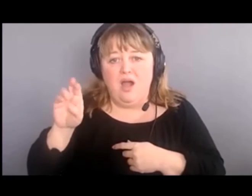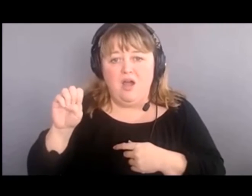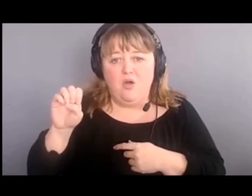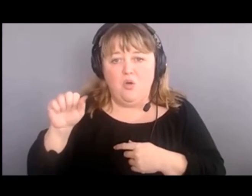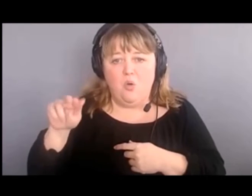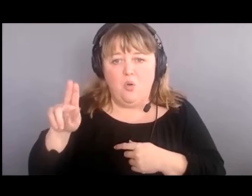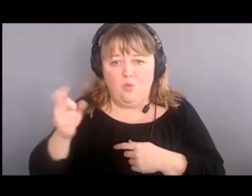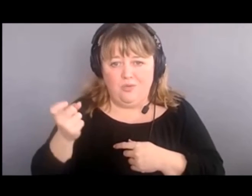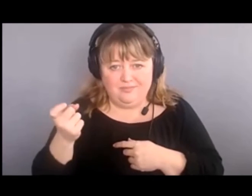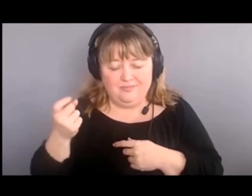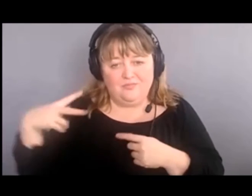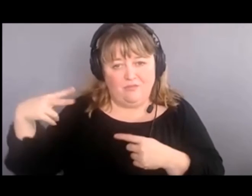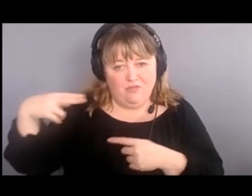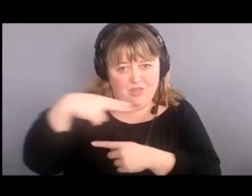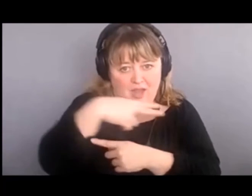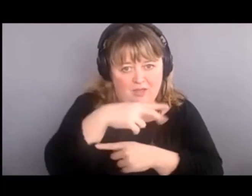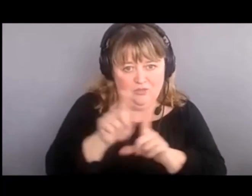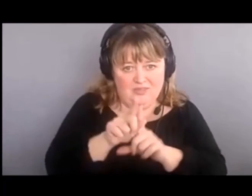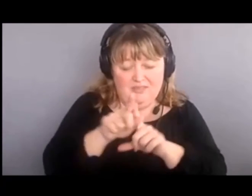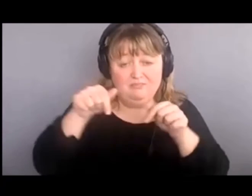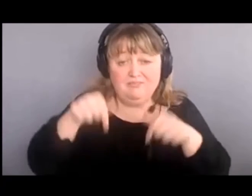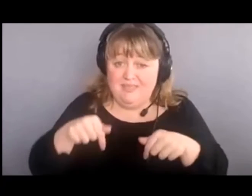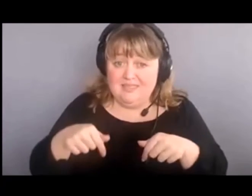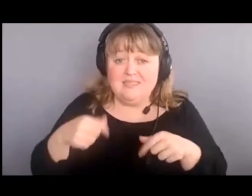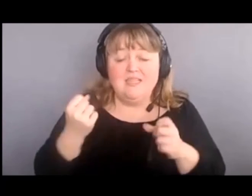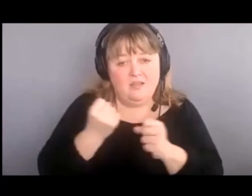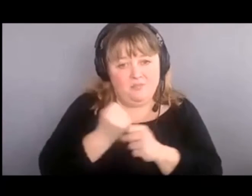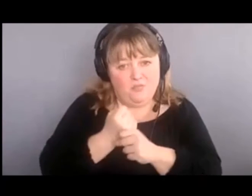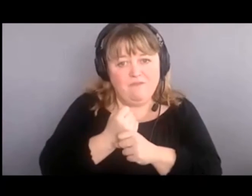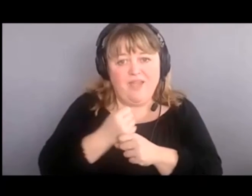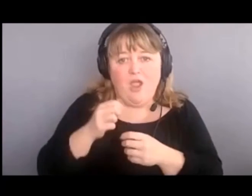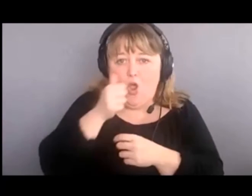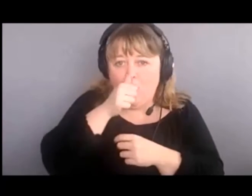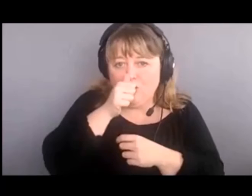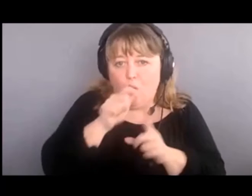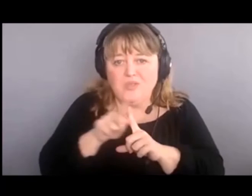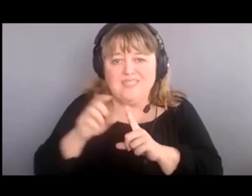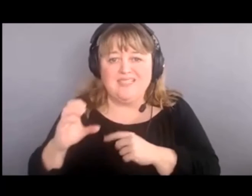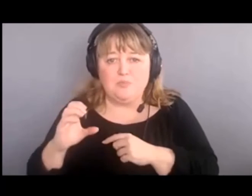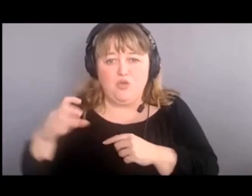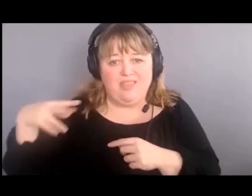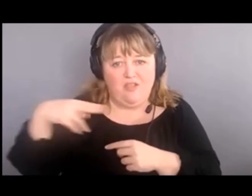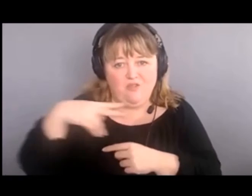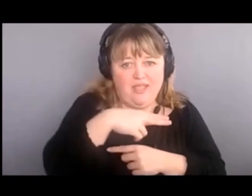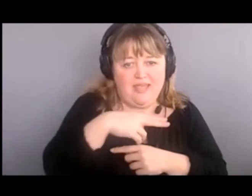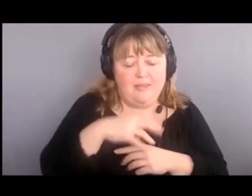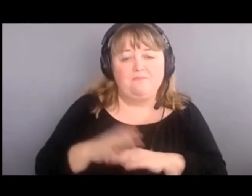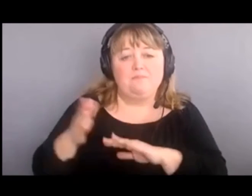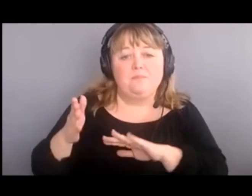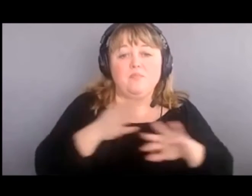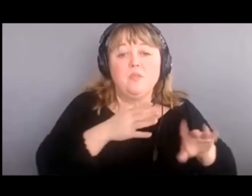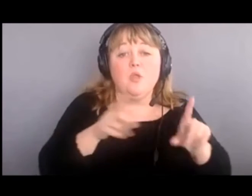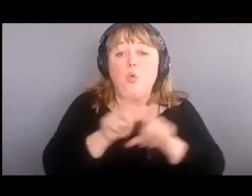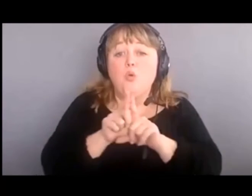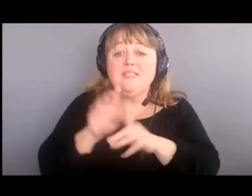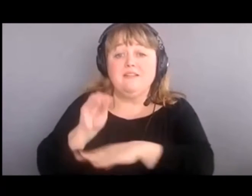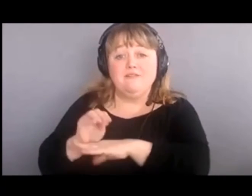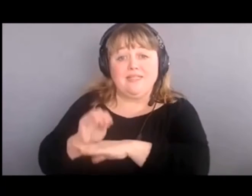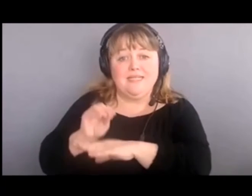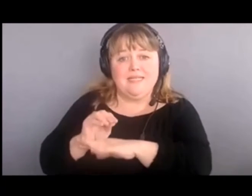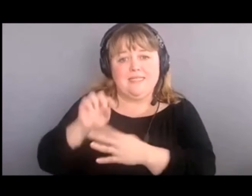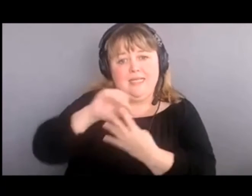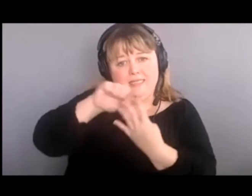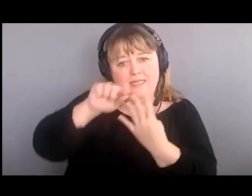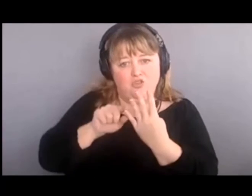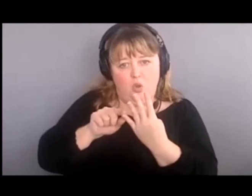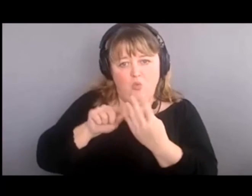je vais tailler ça quand ça va être le temps. Ensuite, ça va être le temps de fertiliser 4 choses.